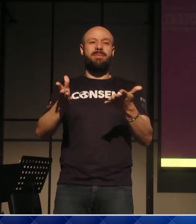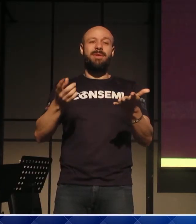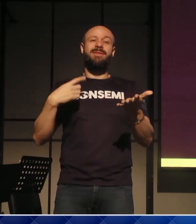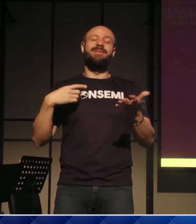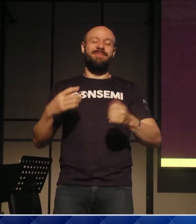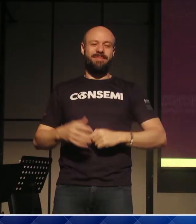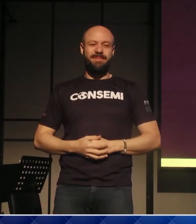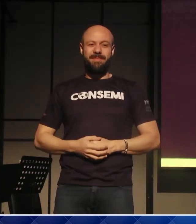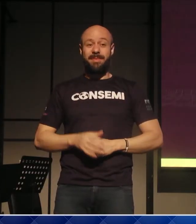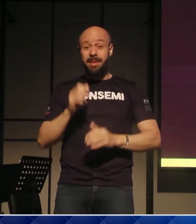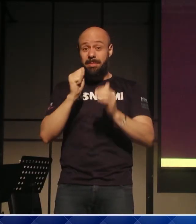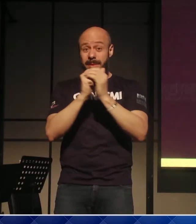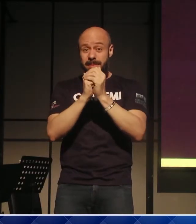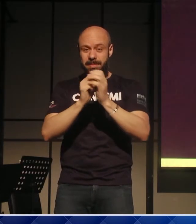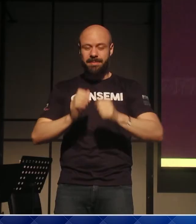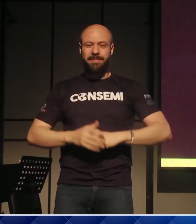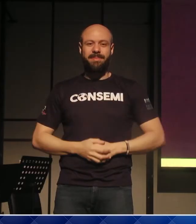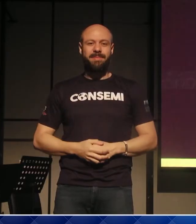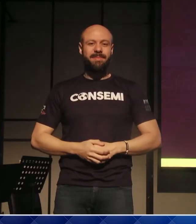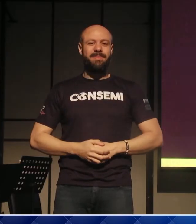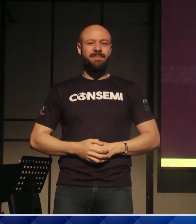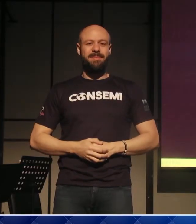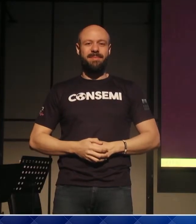aqui. Amém.